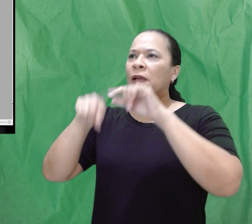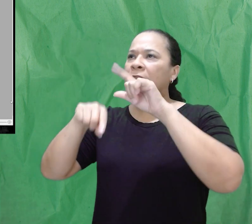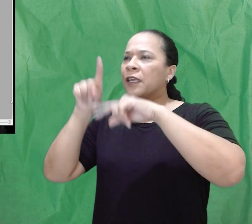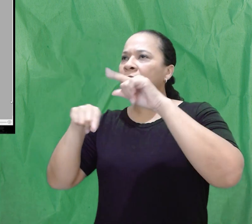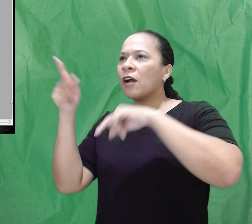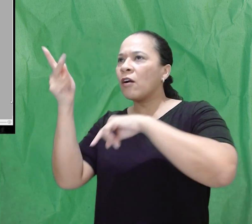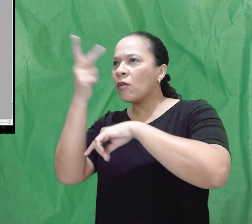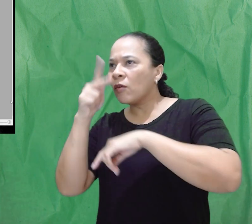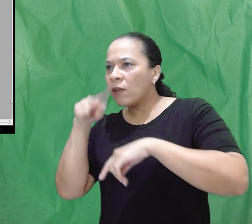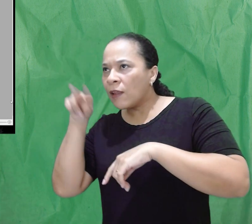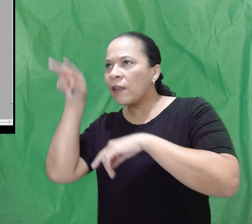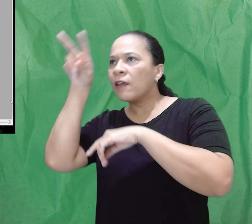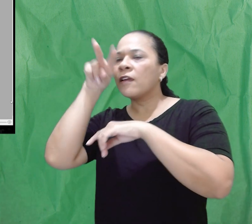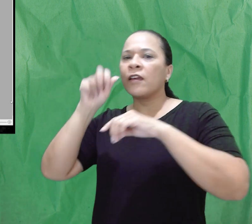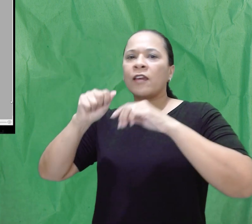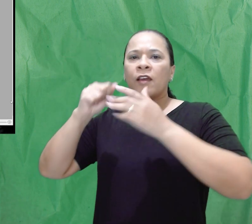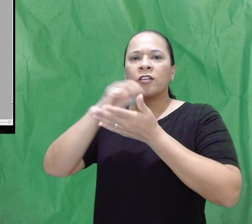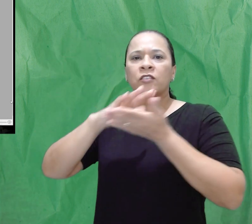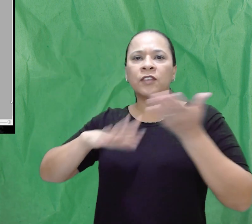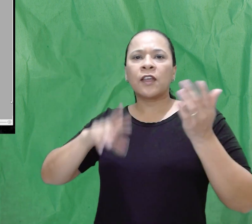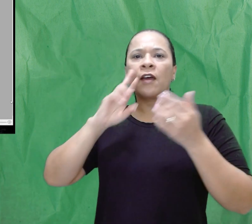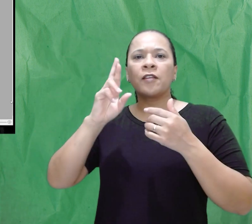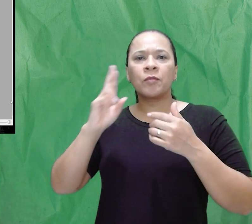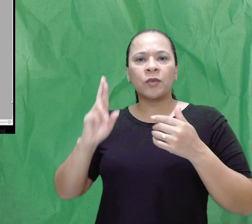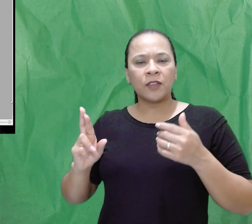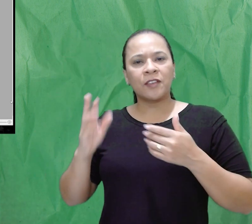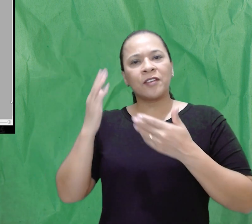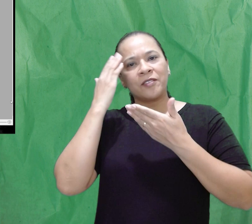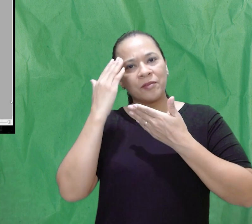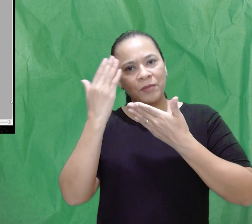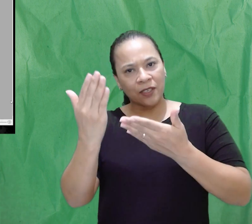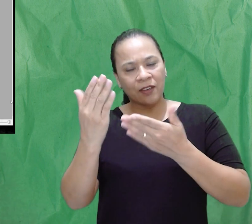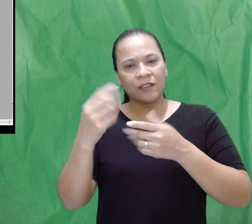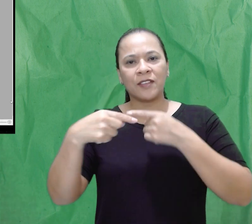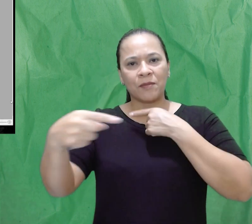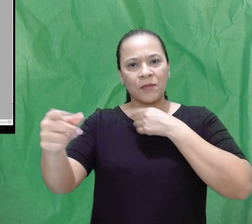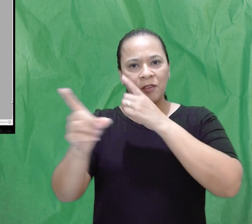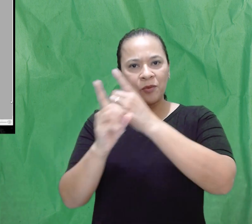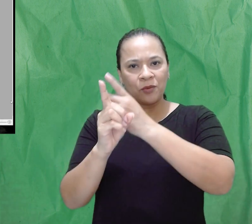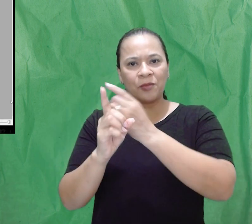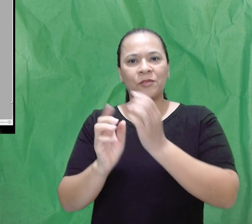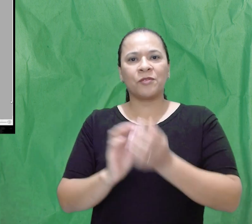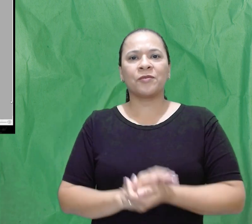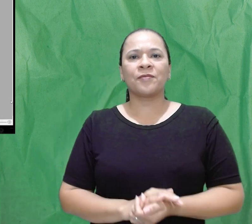completo e realizar as atividades propostas. Muito obrigada e a gente se vê na próxima aula.